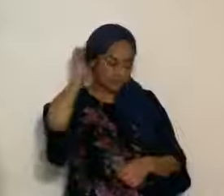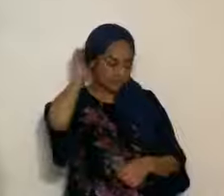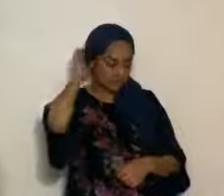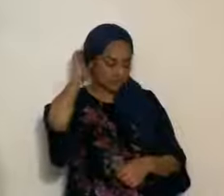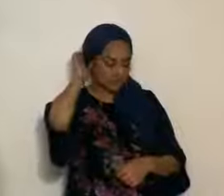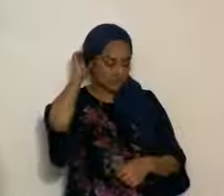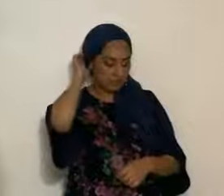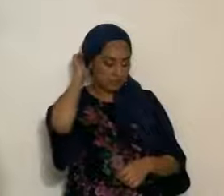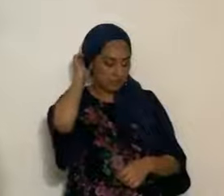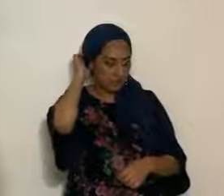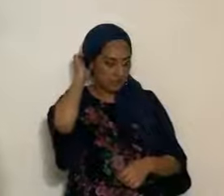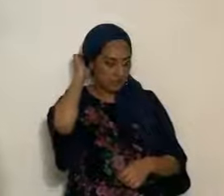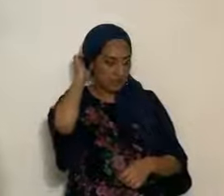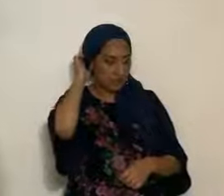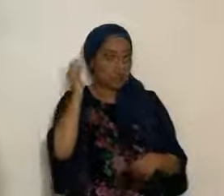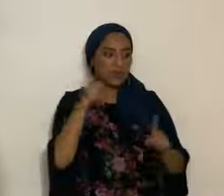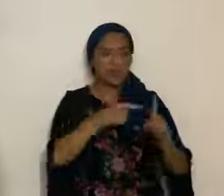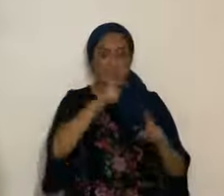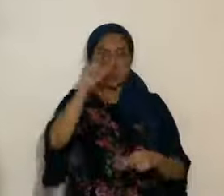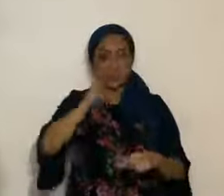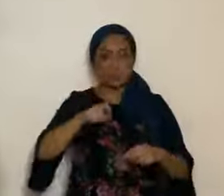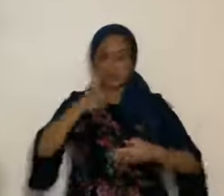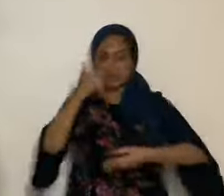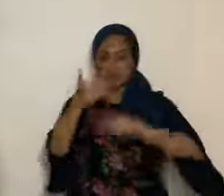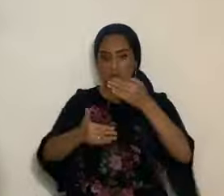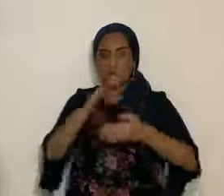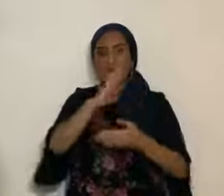tenía que desempeñar la misión.